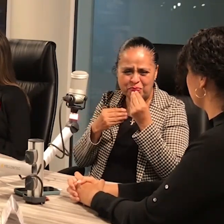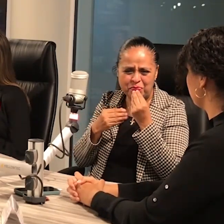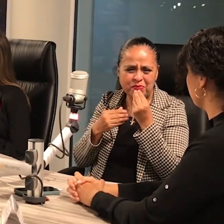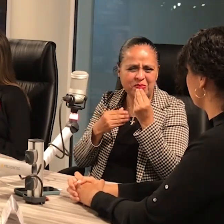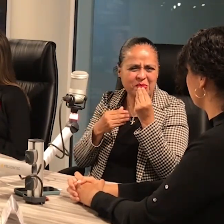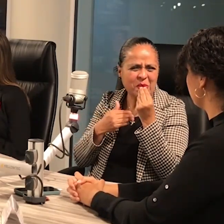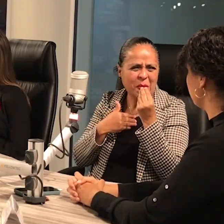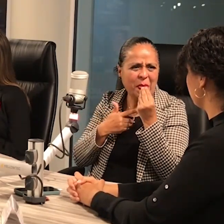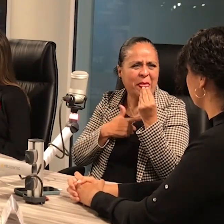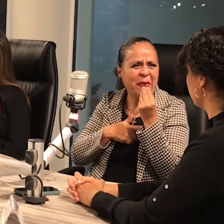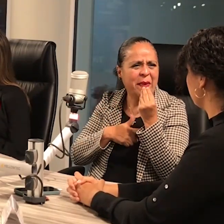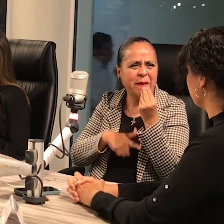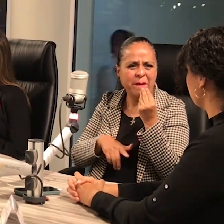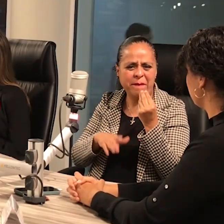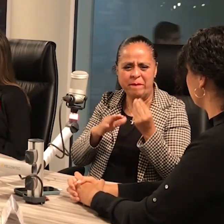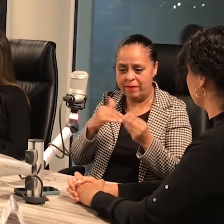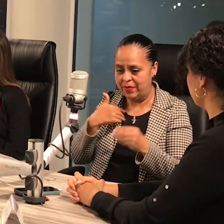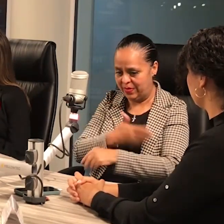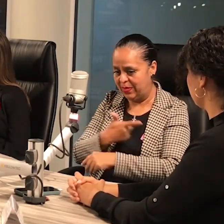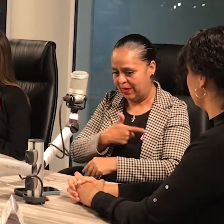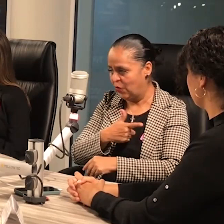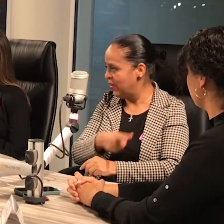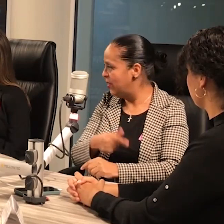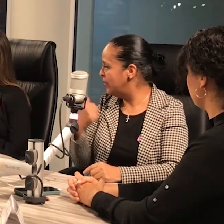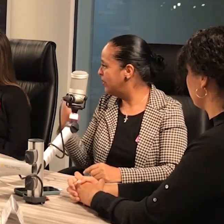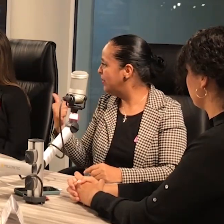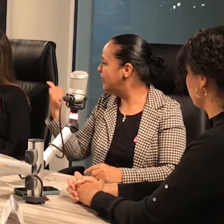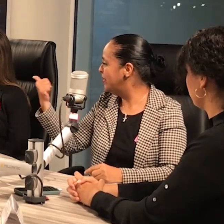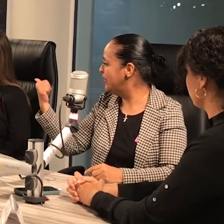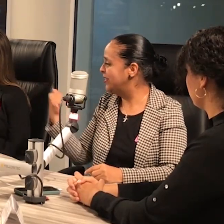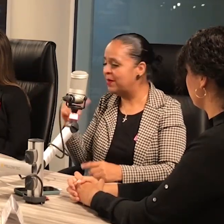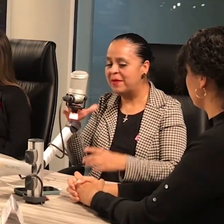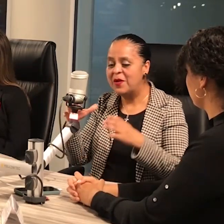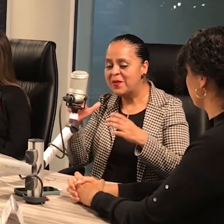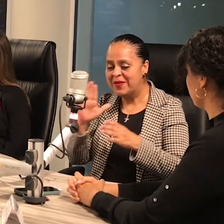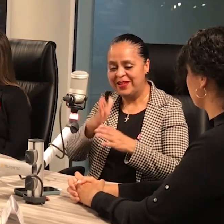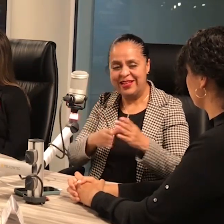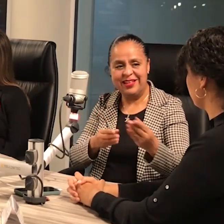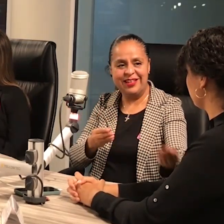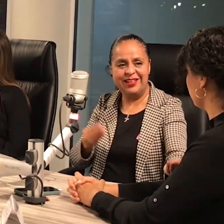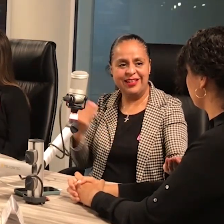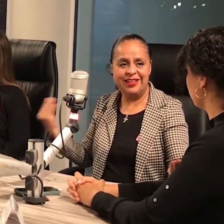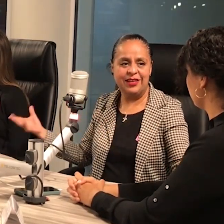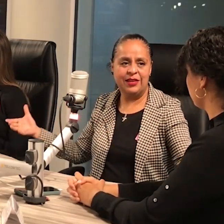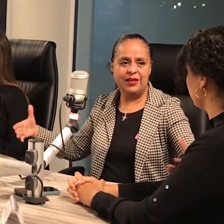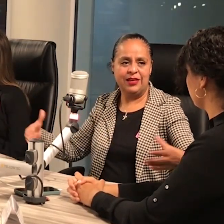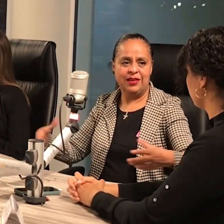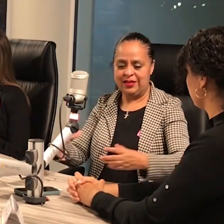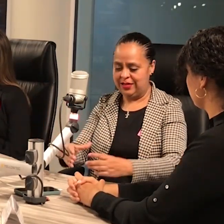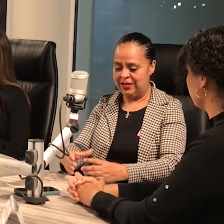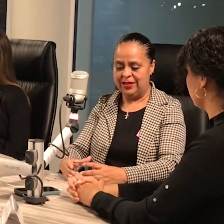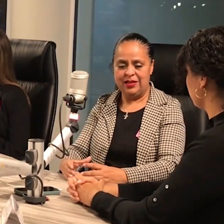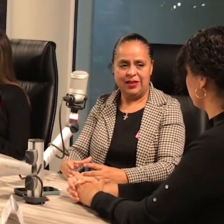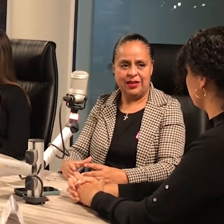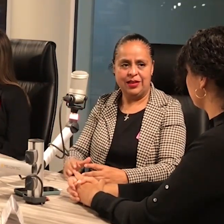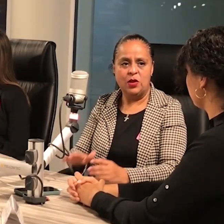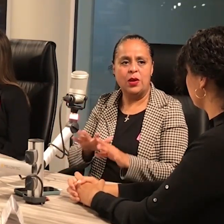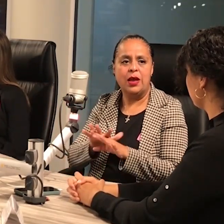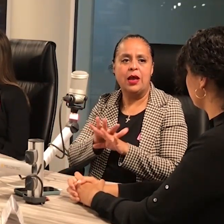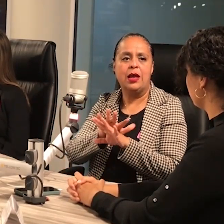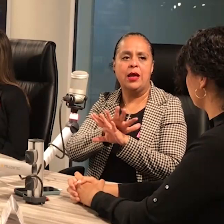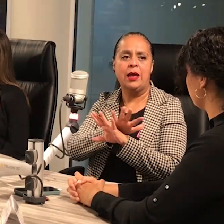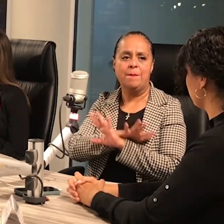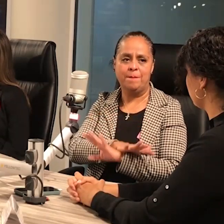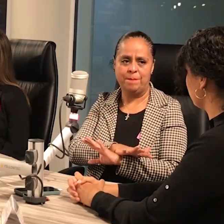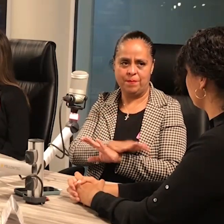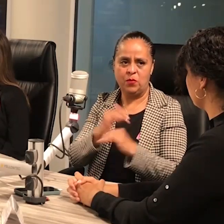Me encanta tener a mis compañeros aquí para que vean que aquí estamos y que somos agentes de cambio y que podemos incidir y que podemos